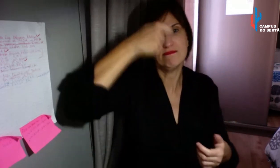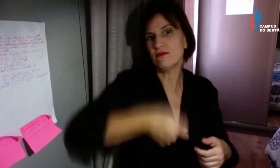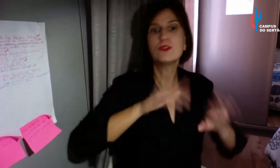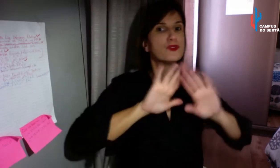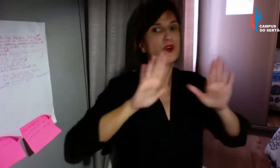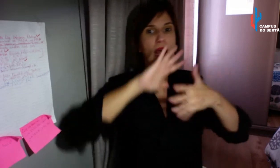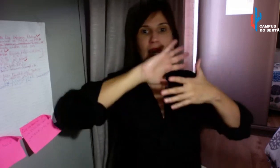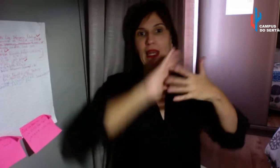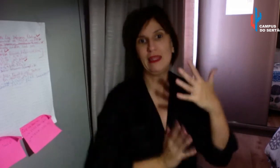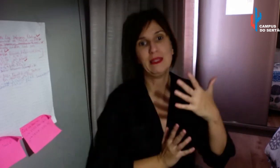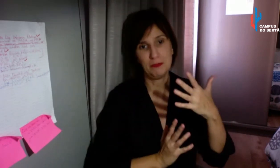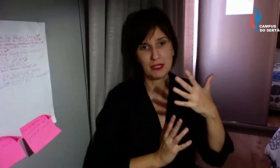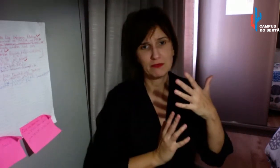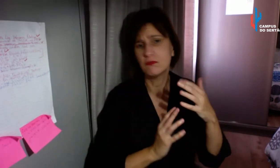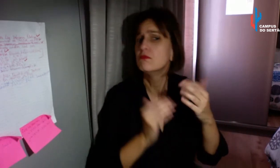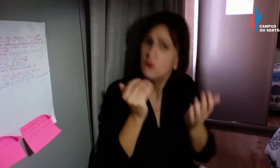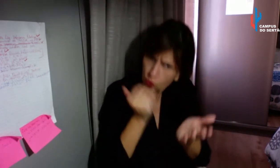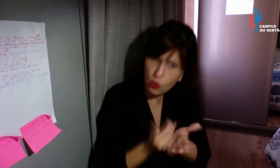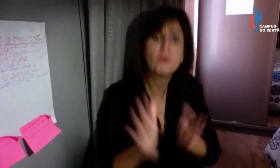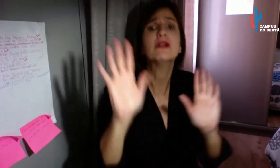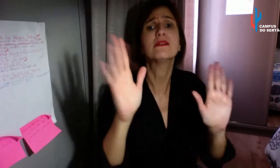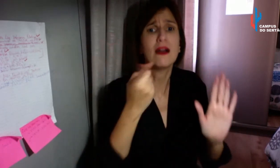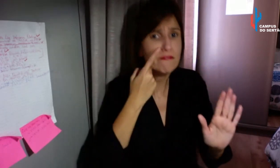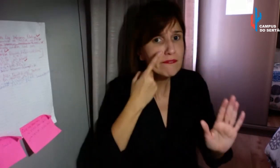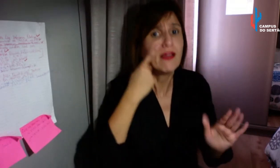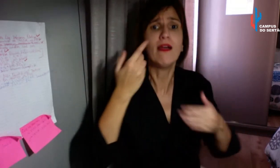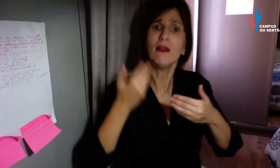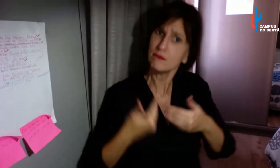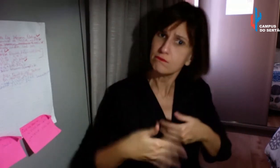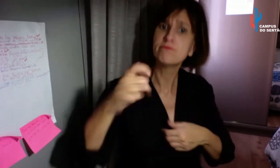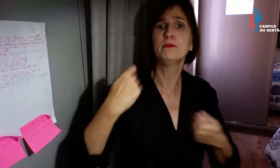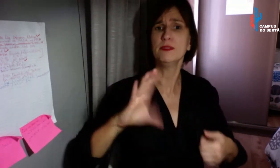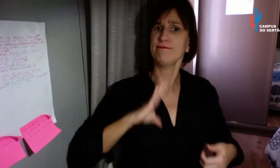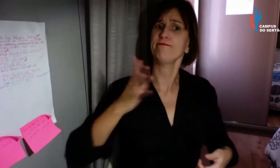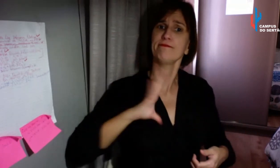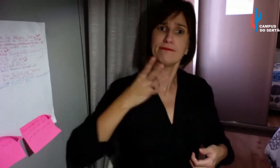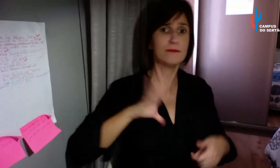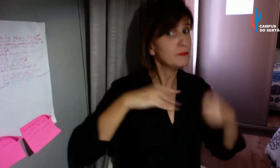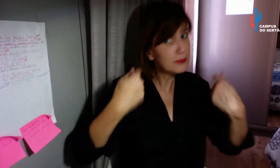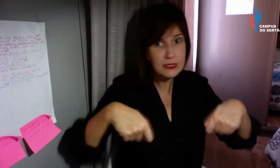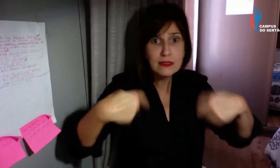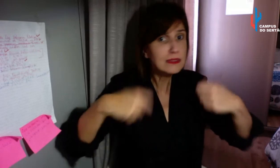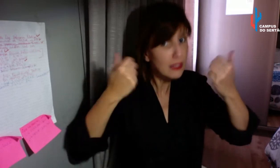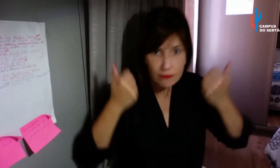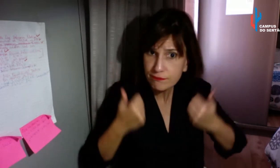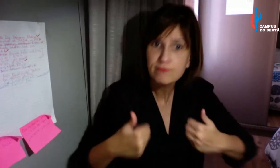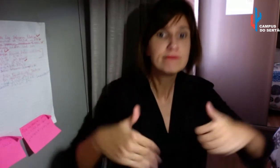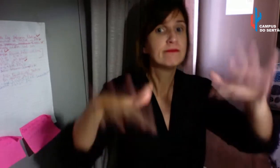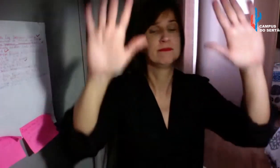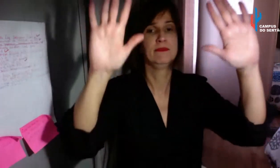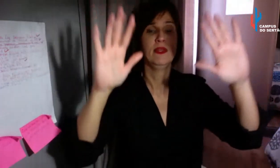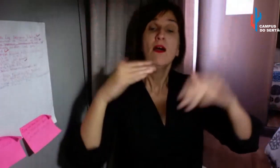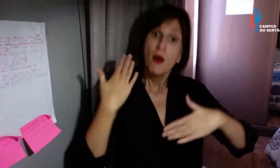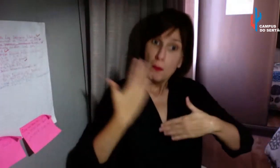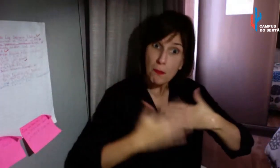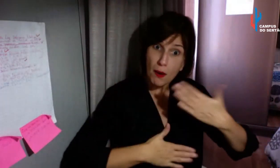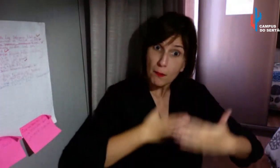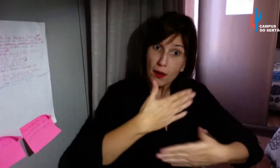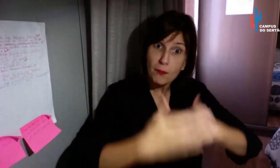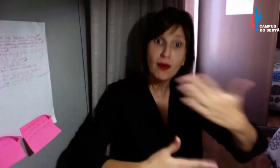uma grande urgência do MEC em que essa decisão fosse feita, em que esses parâmetros e essas regulamentações